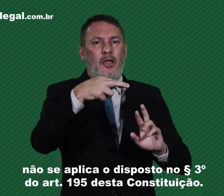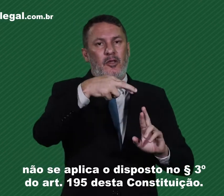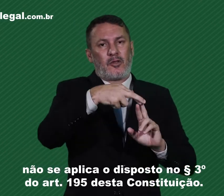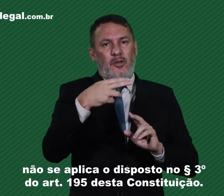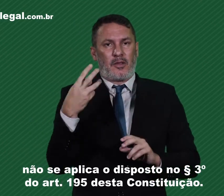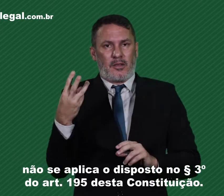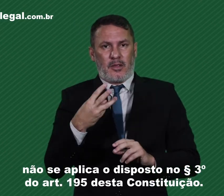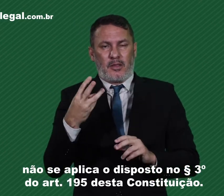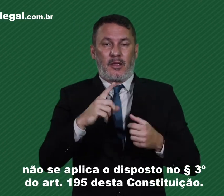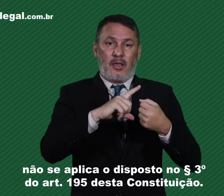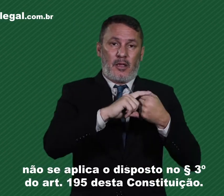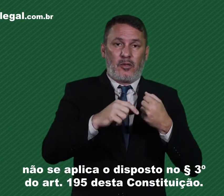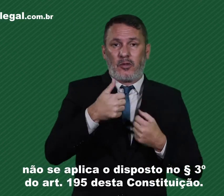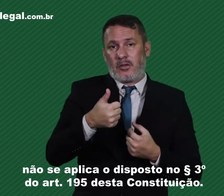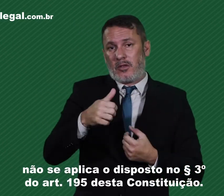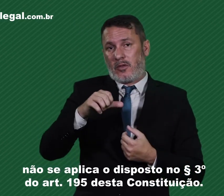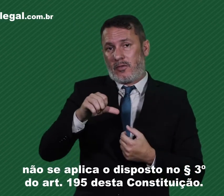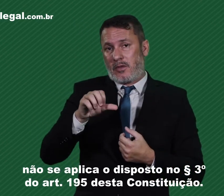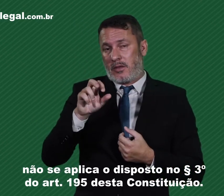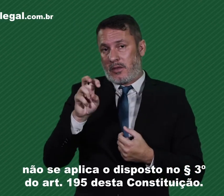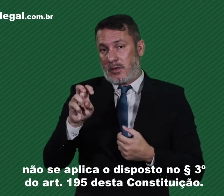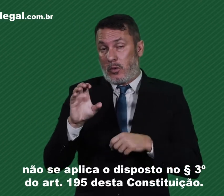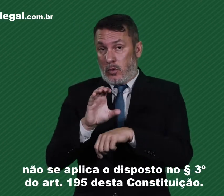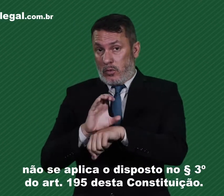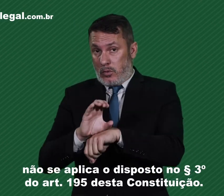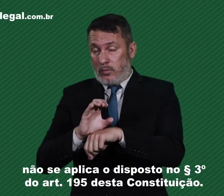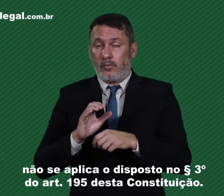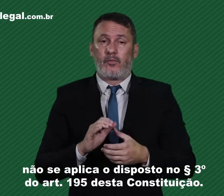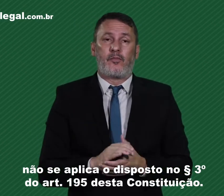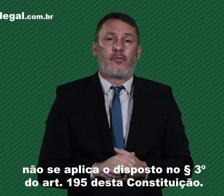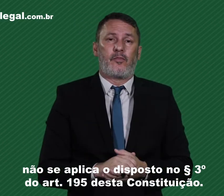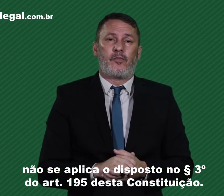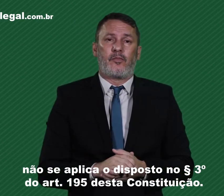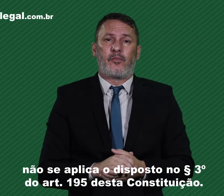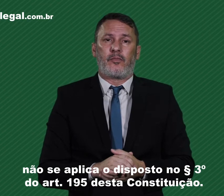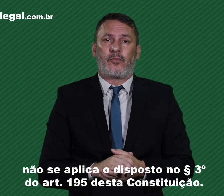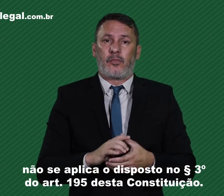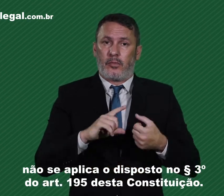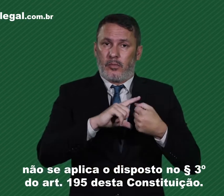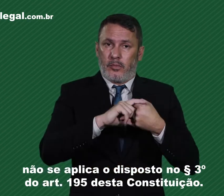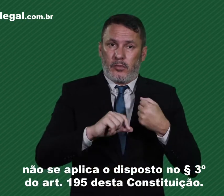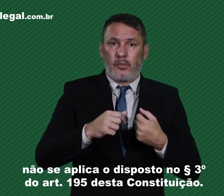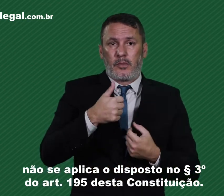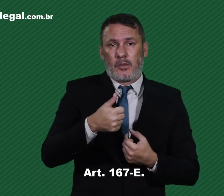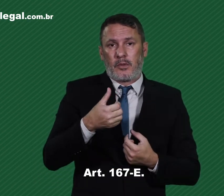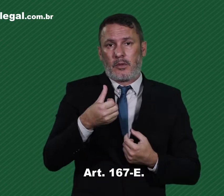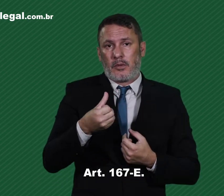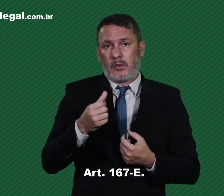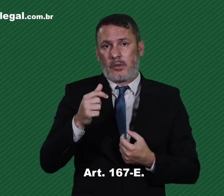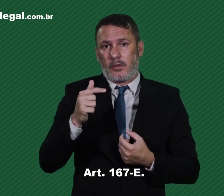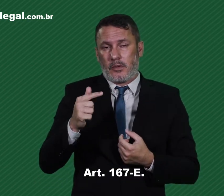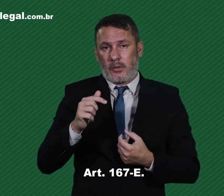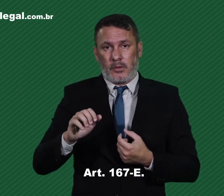aplica o disposto no parágrafo 3º do Artigo 195 desta Constituição artigo